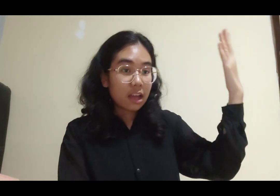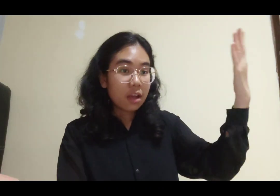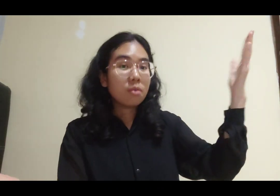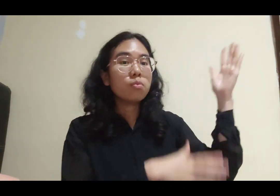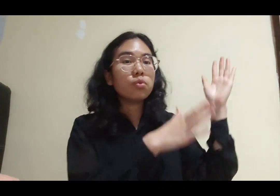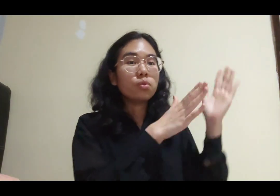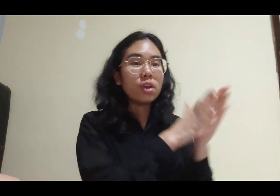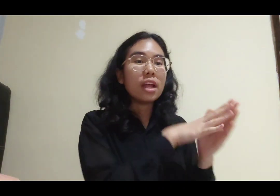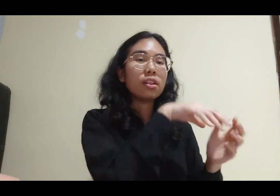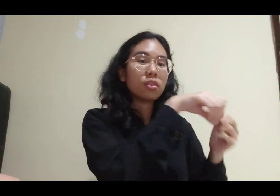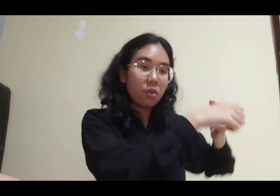Gadamu dan